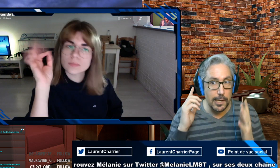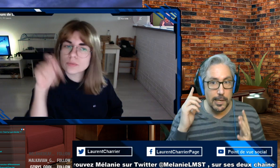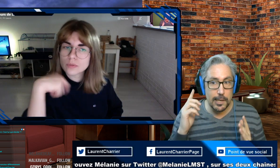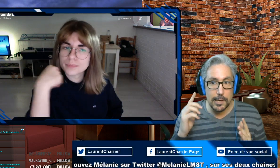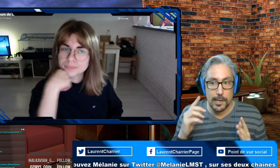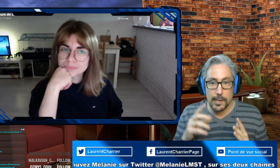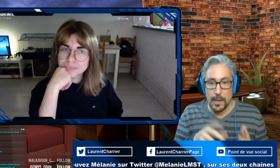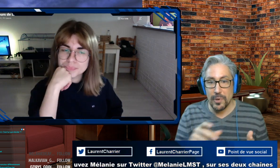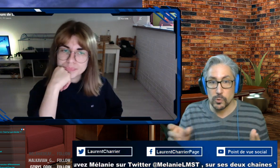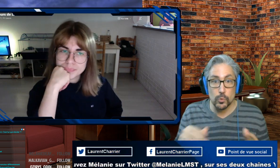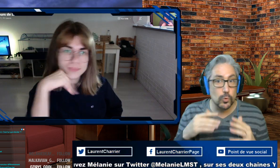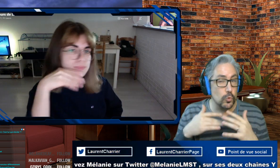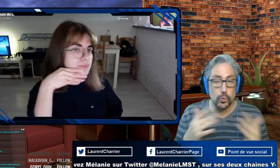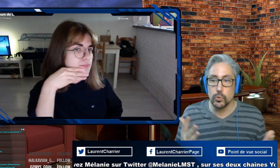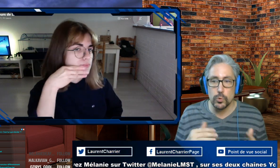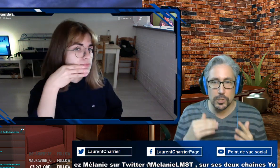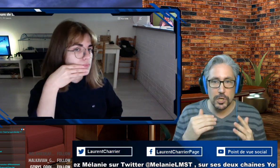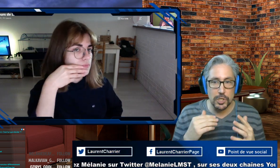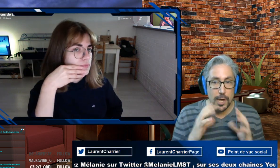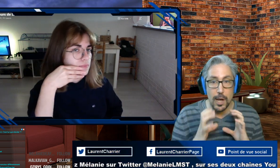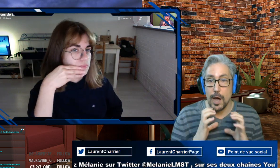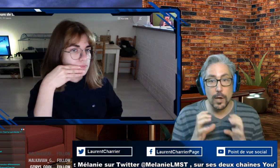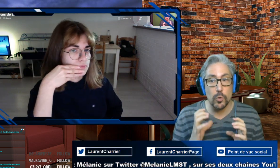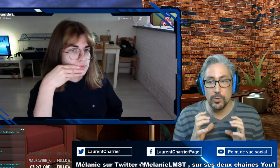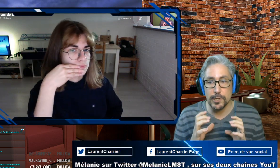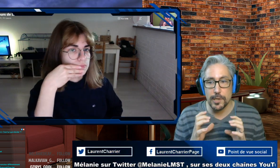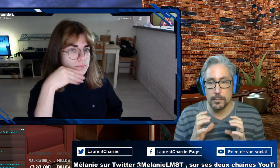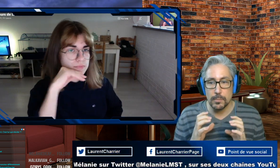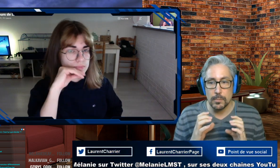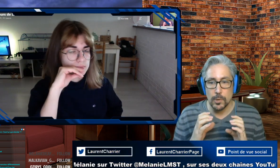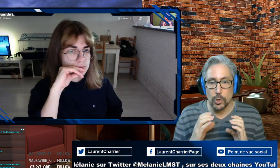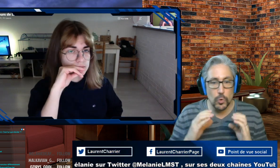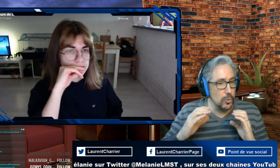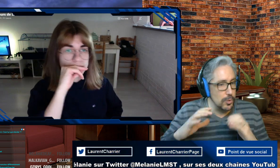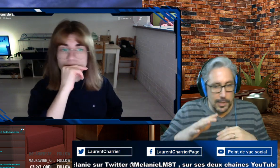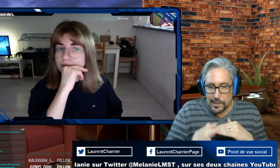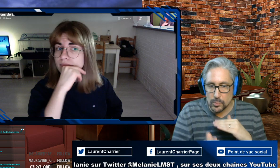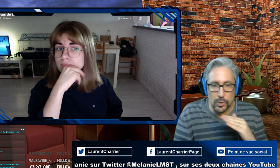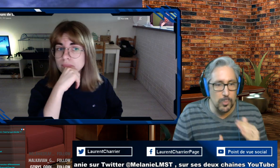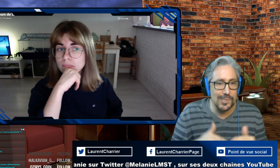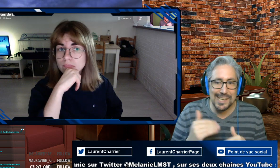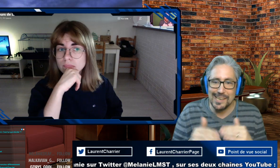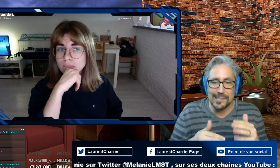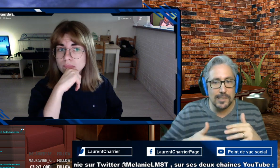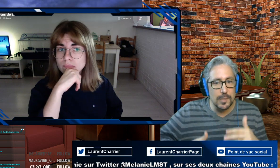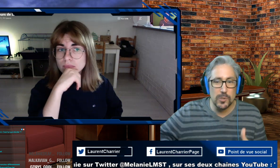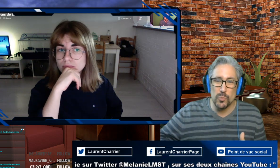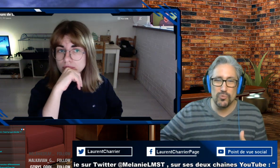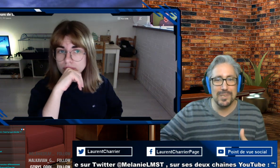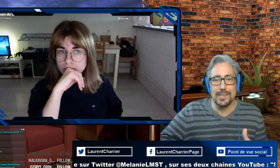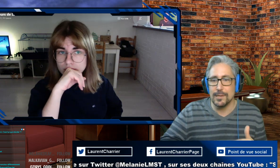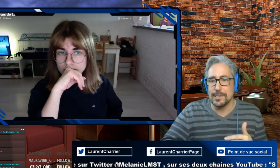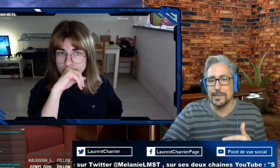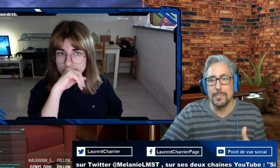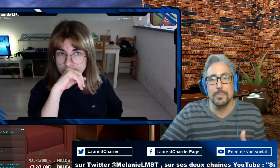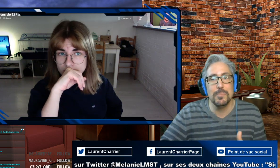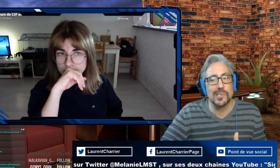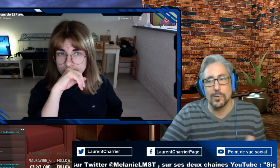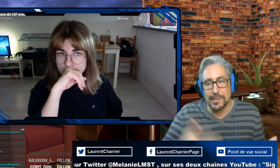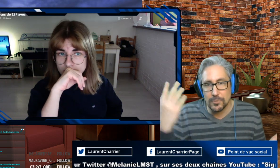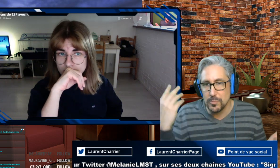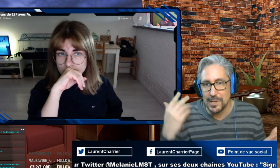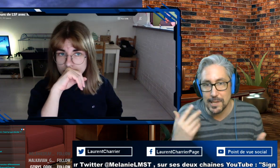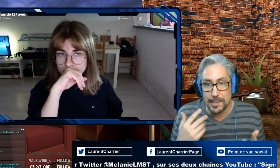Et les personnes ont toujours cherché à communiquer. Donc, ils ont commencé à signer, mais depuis